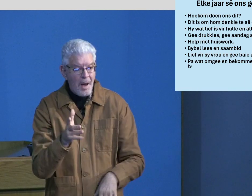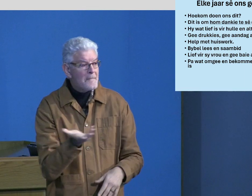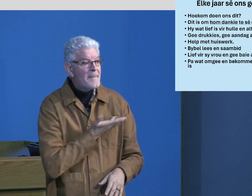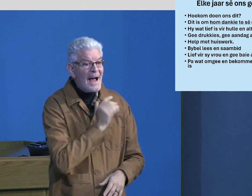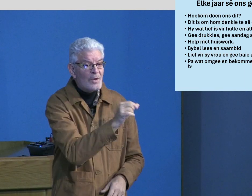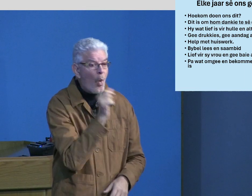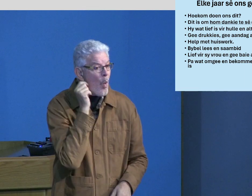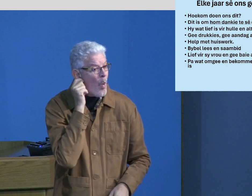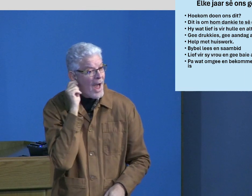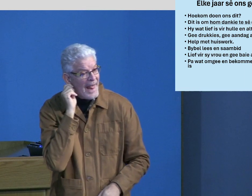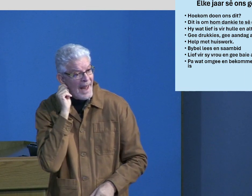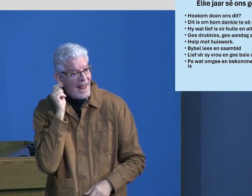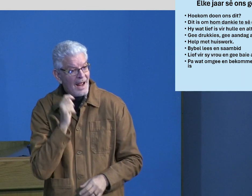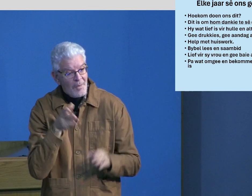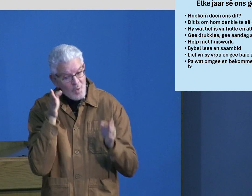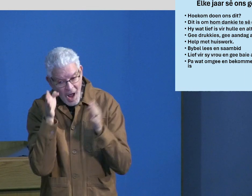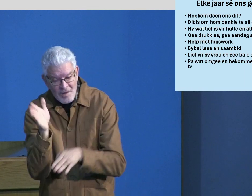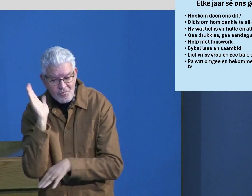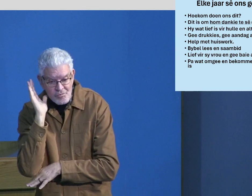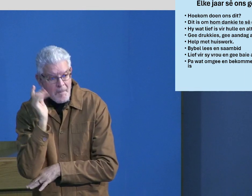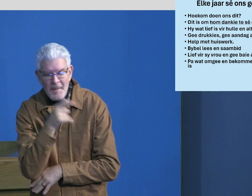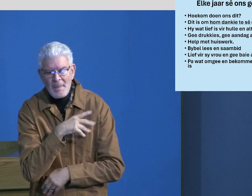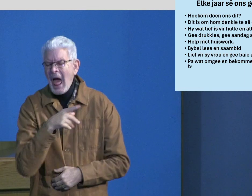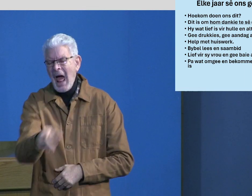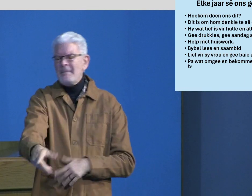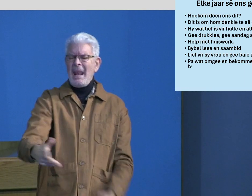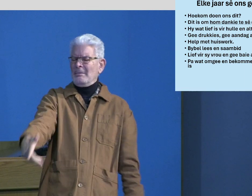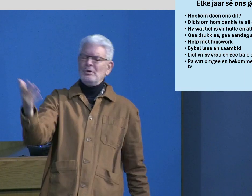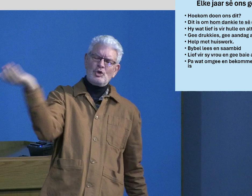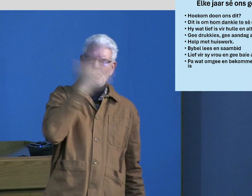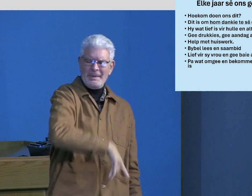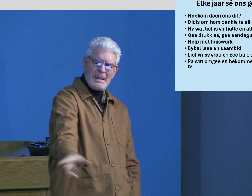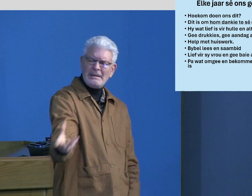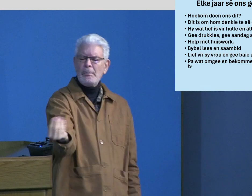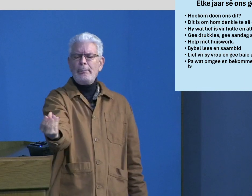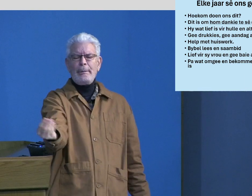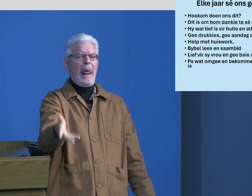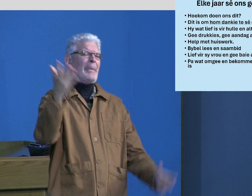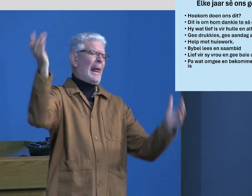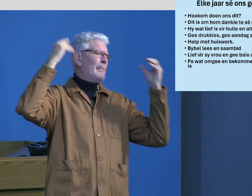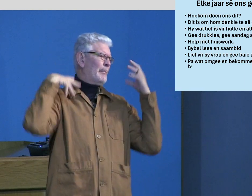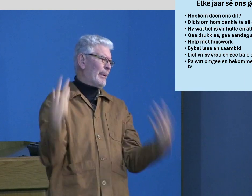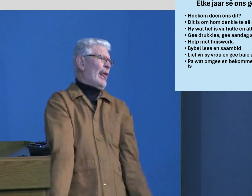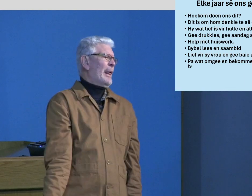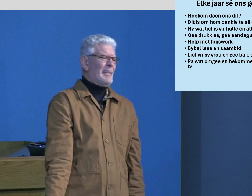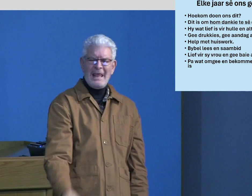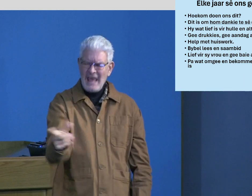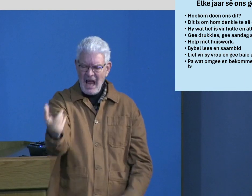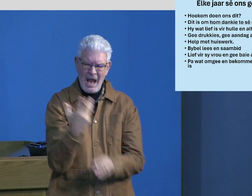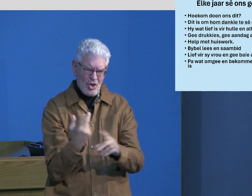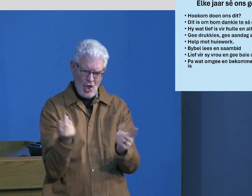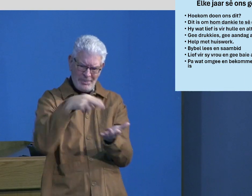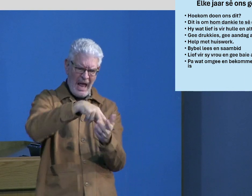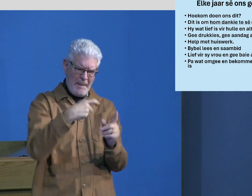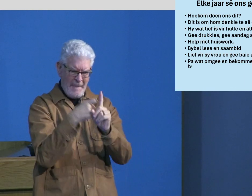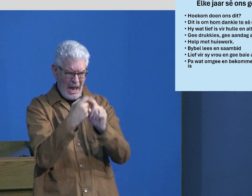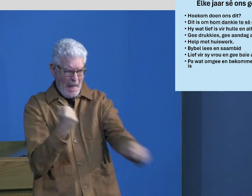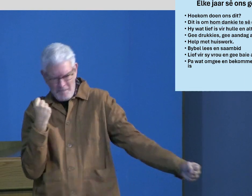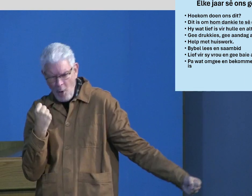Die kinders het eintlik net die pa se ore nodig en sy aandag nodig. Pa kan nie sê, ag nee man, jy's 'n papperd. Kom, staan bietjie